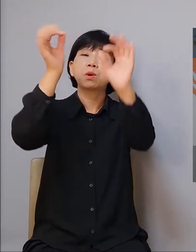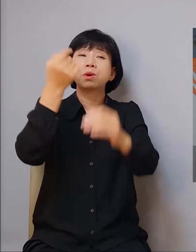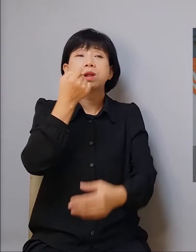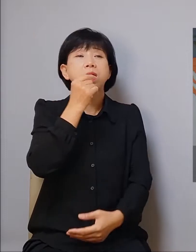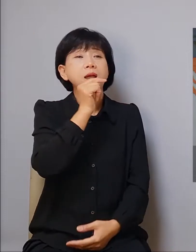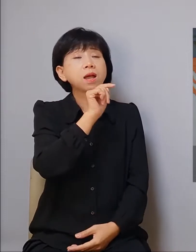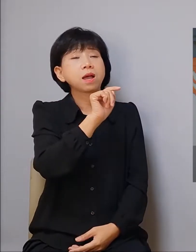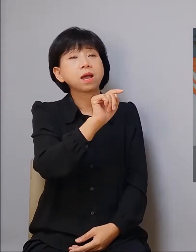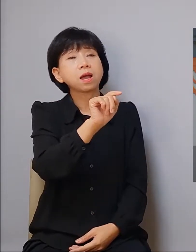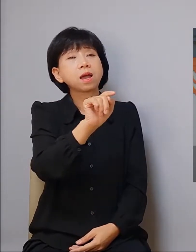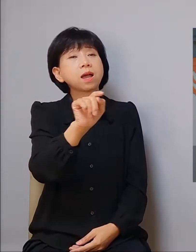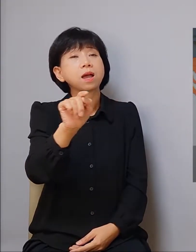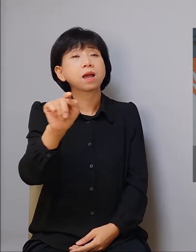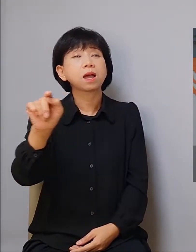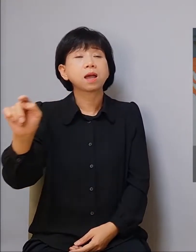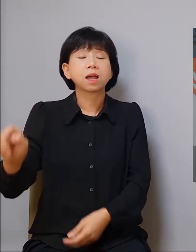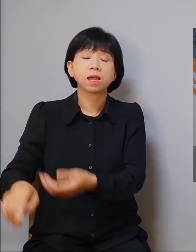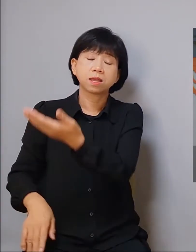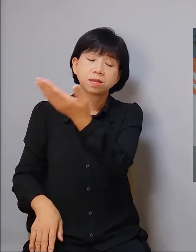주를 보라.